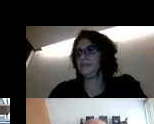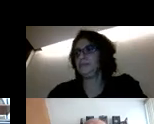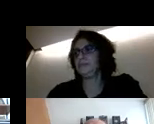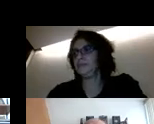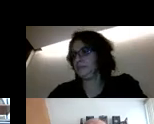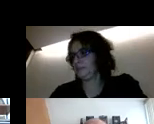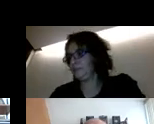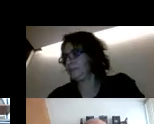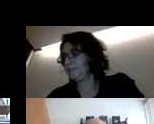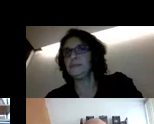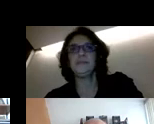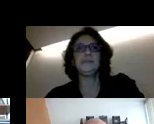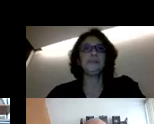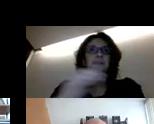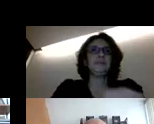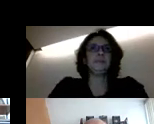Pueden activar su micrófono.